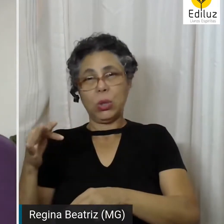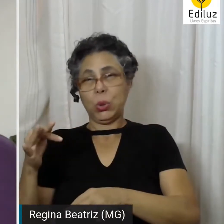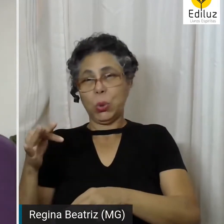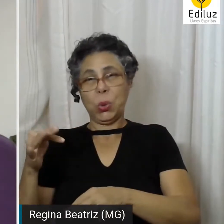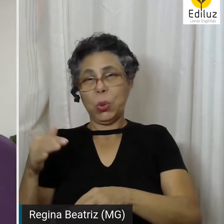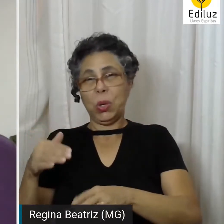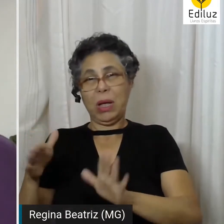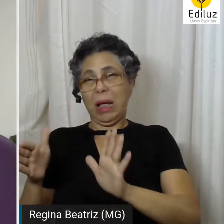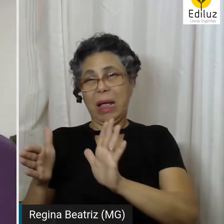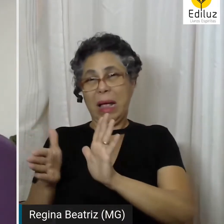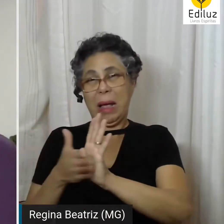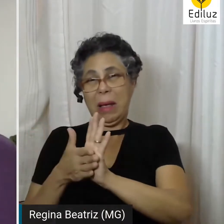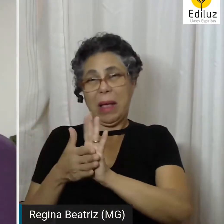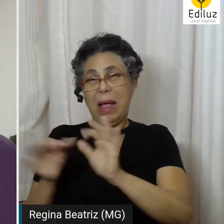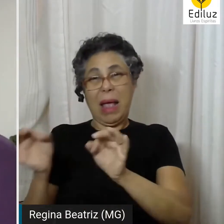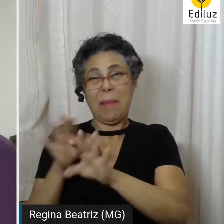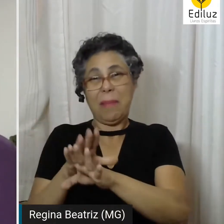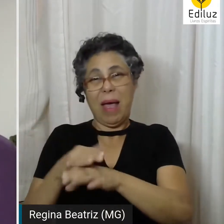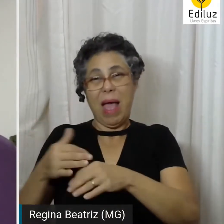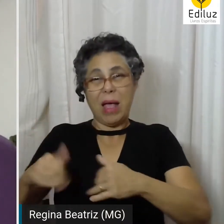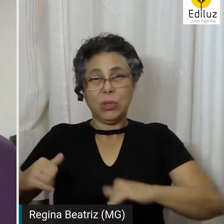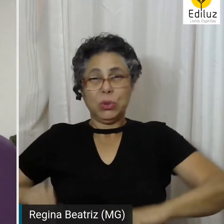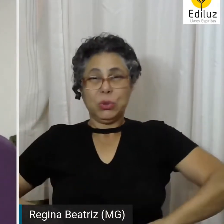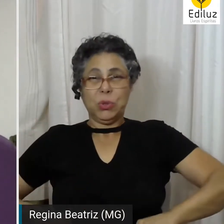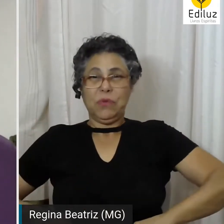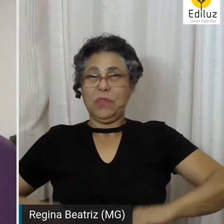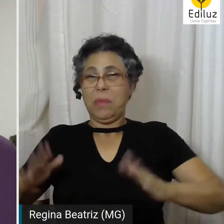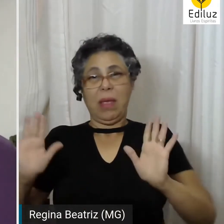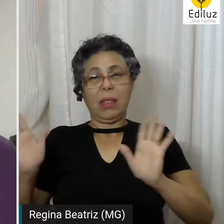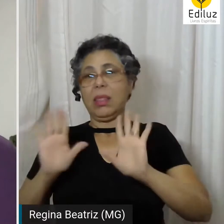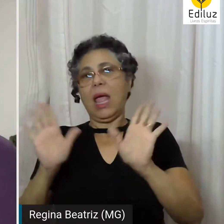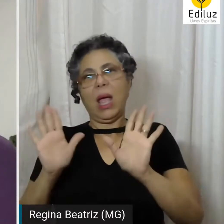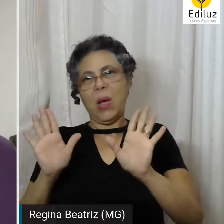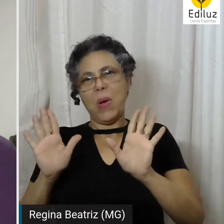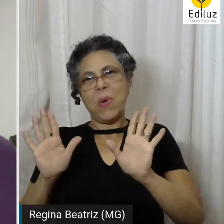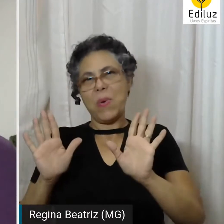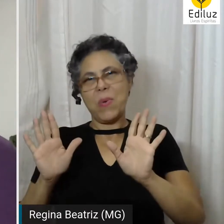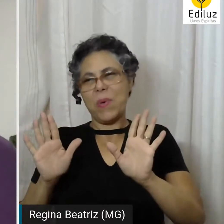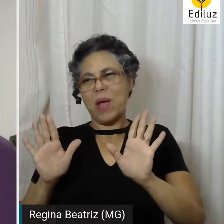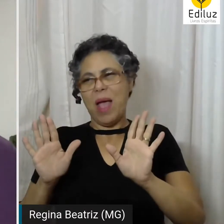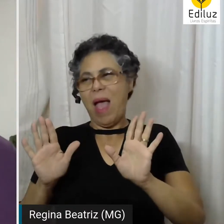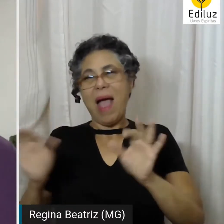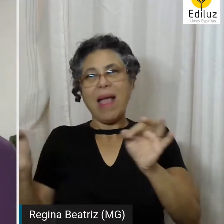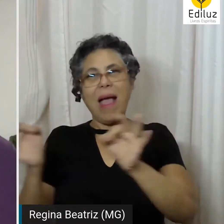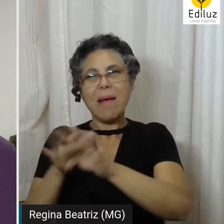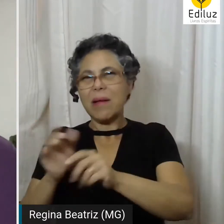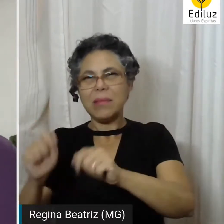aliviar um sofrimento, muito menos de satisfazer uma necessidade.